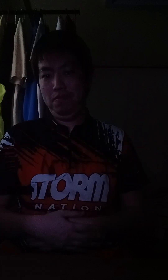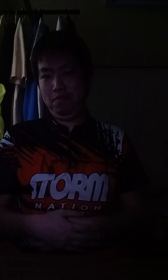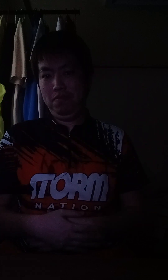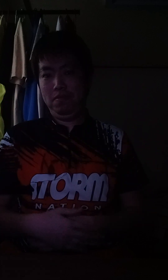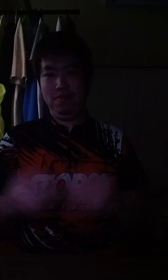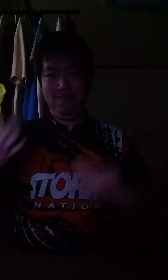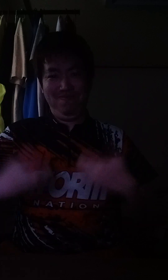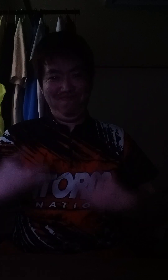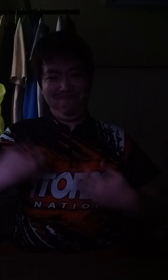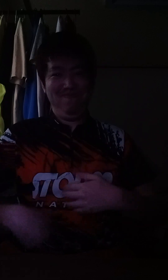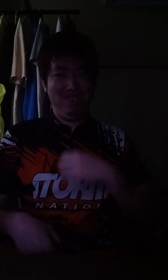즐겁죠.